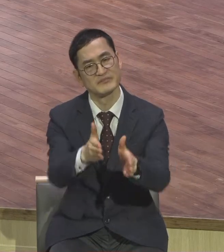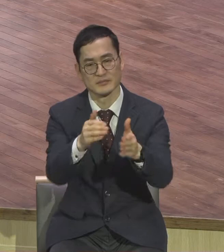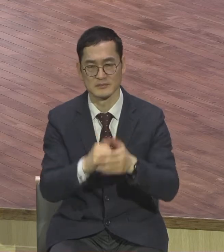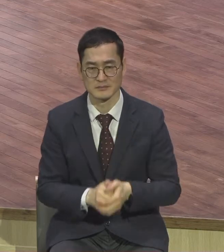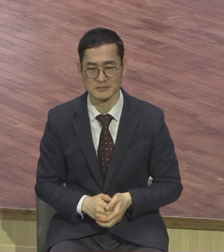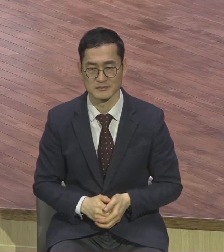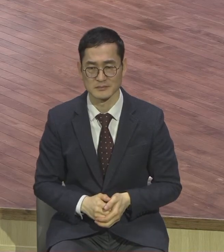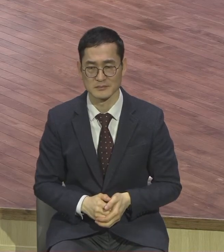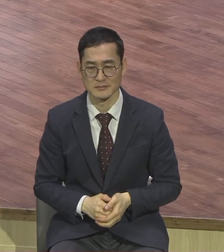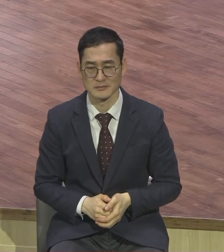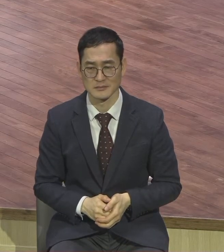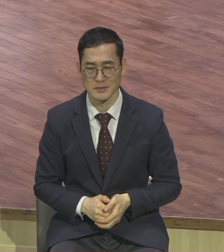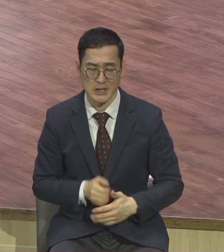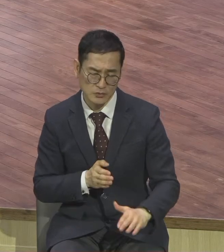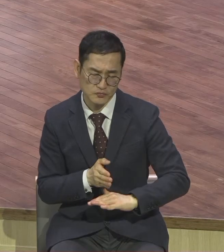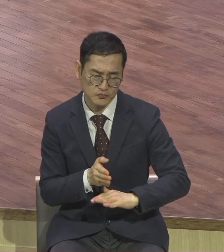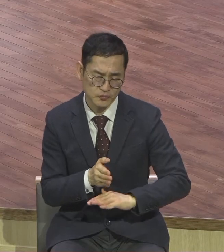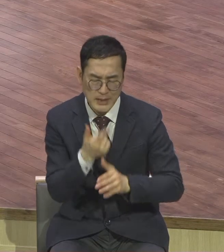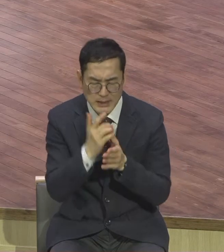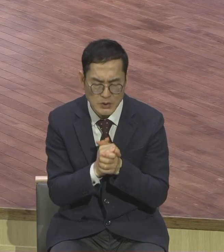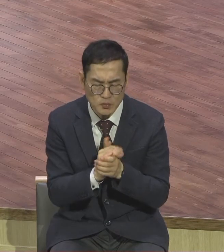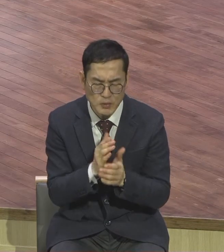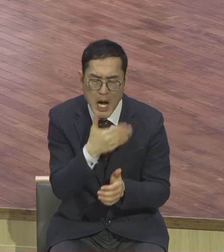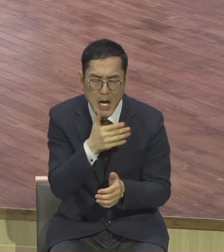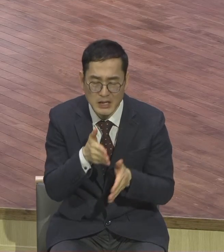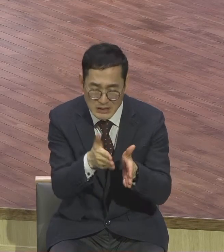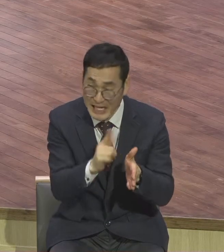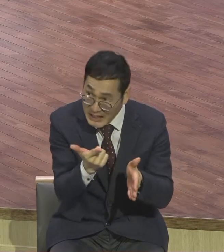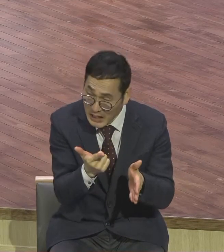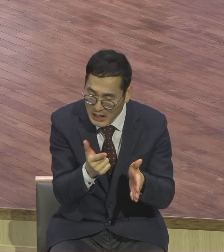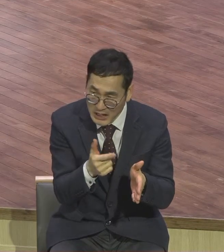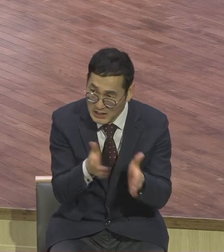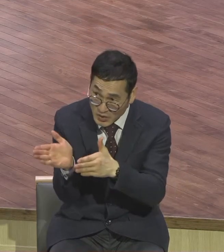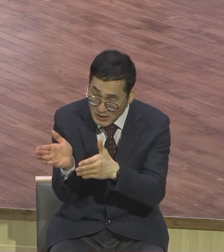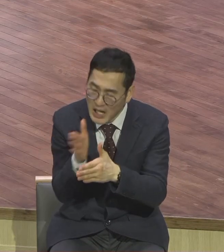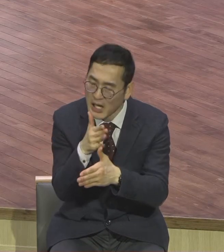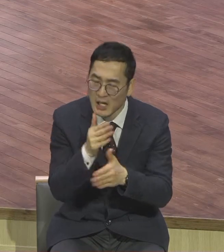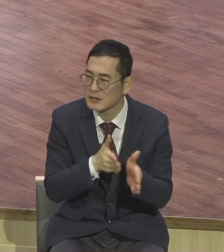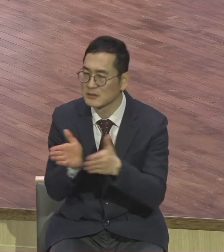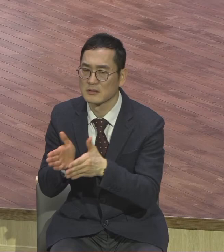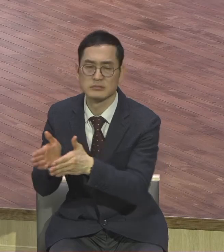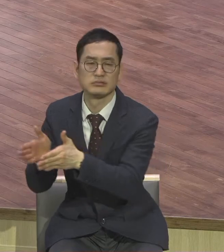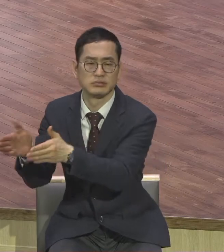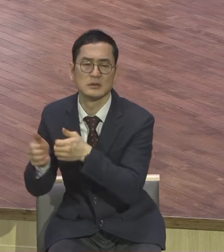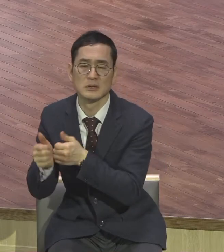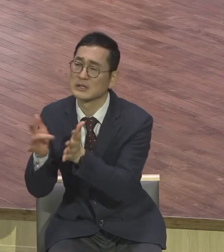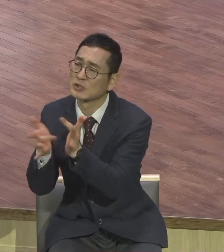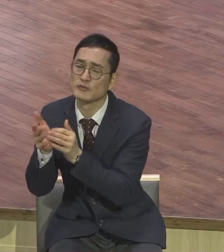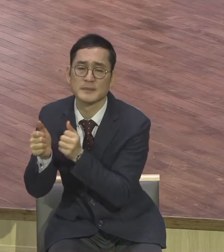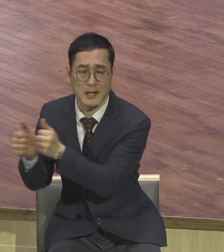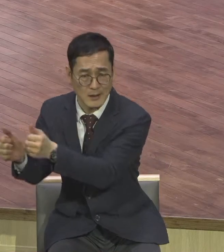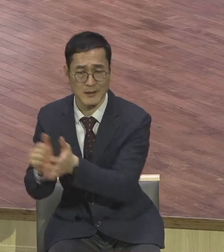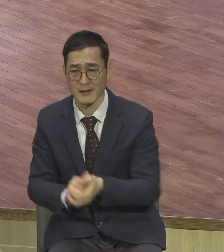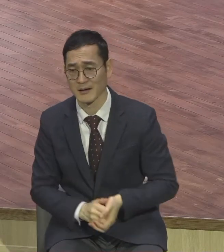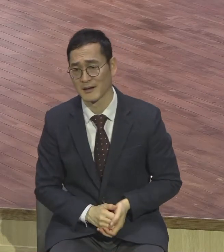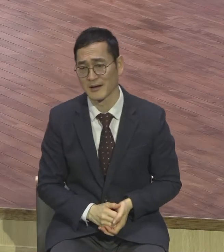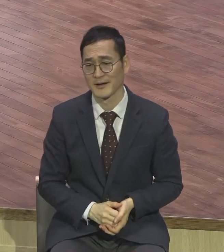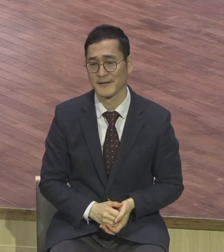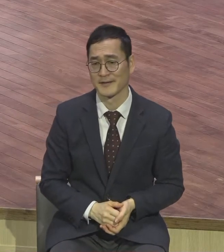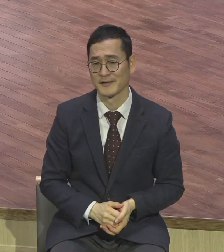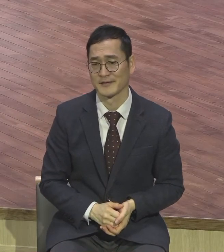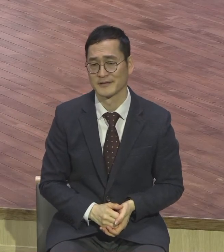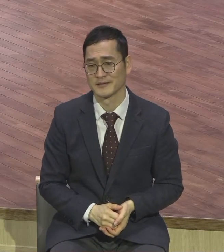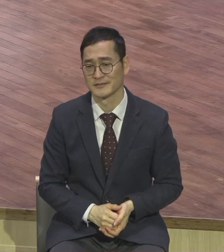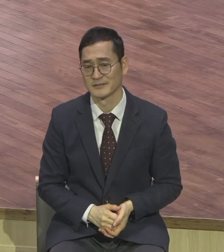자존심 그걸로 가득 차있어요. 자기 기분대로 행동하지요. 기분대로 말하지요. 그럼 어떻게 결과는 낭패를